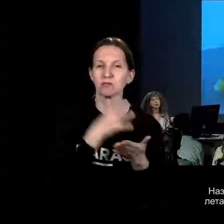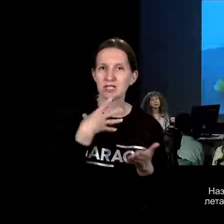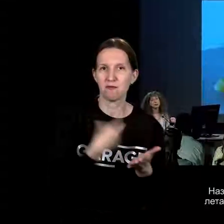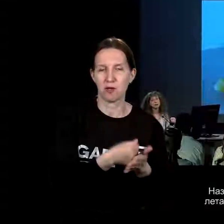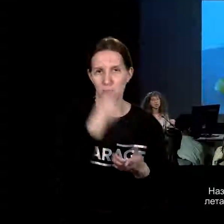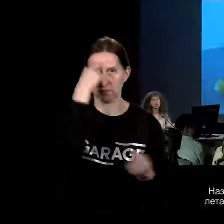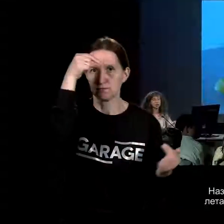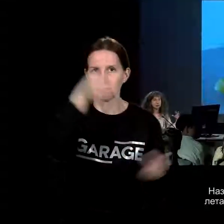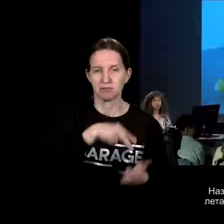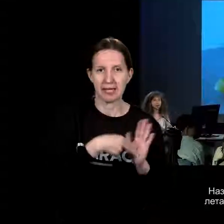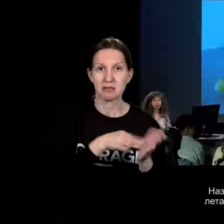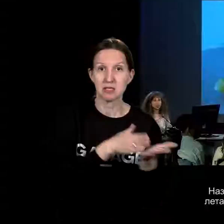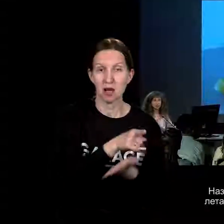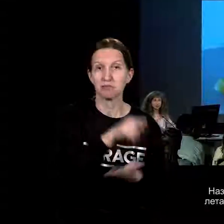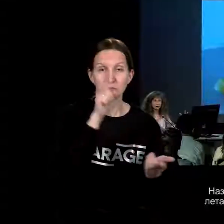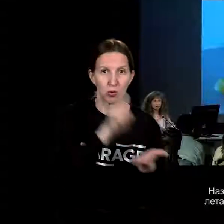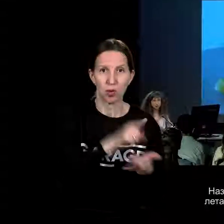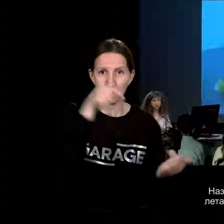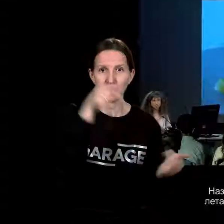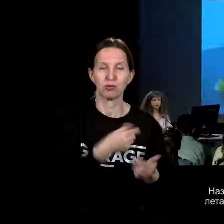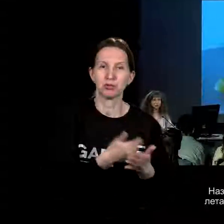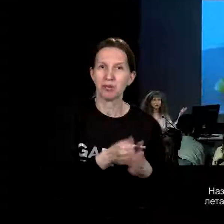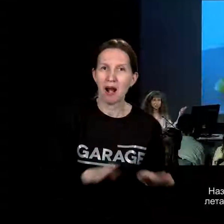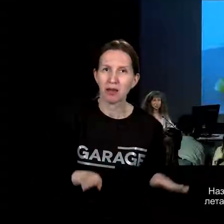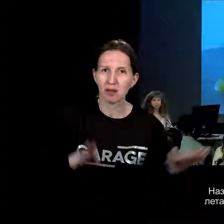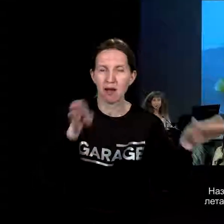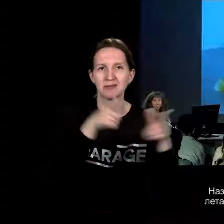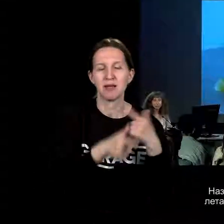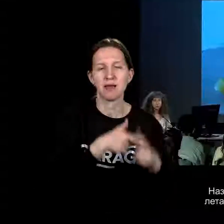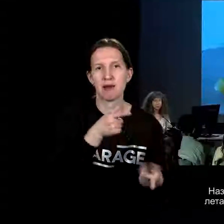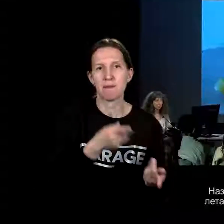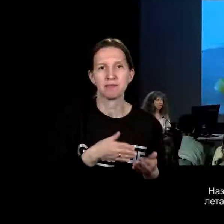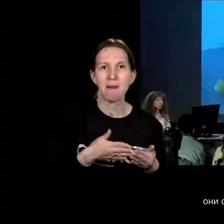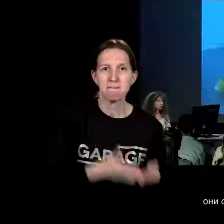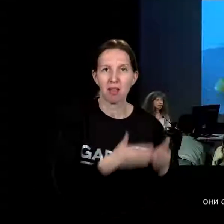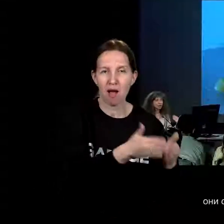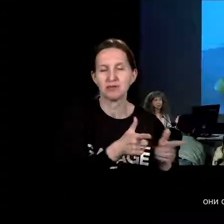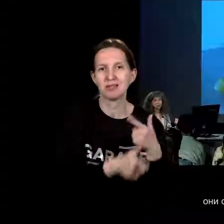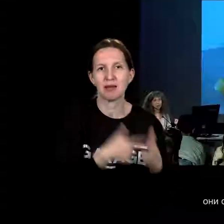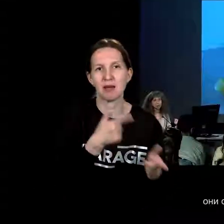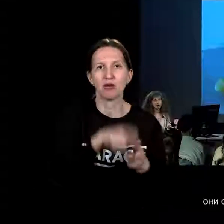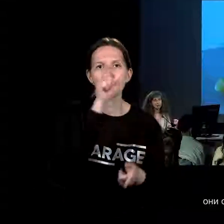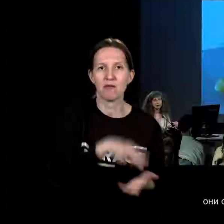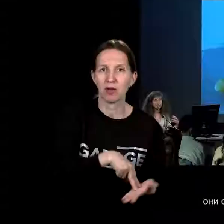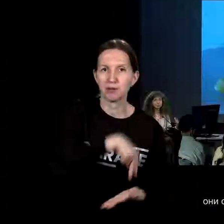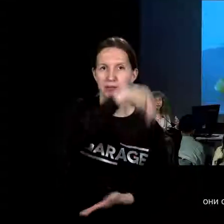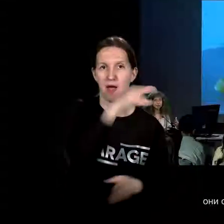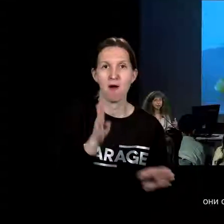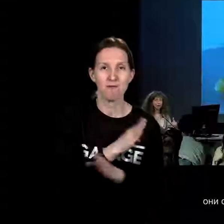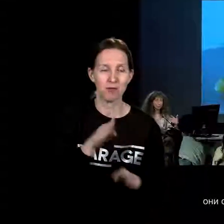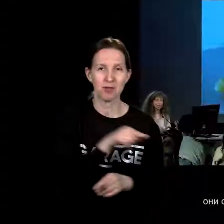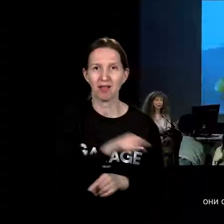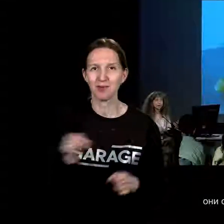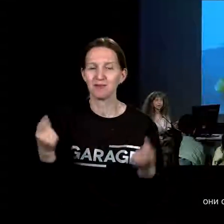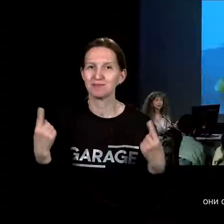абсолютно понятное назначение. Она должна летать, она должна плавать, она должна поднимать человека в воздух. Но, в отличие от машин Тенгли, она это